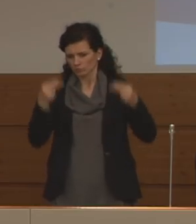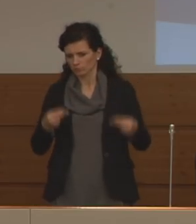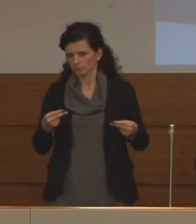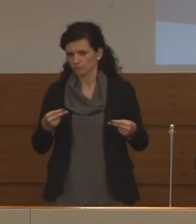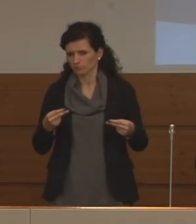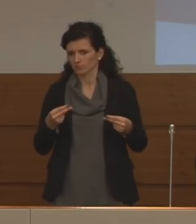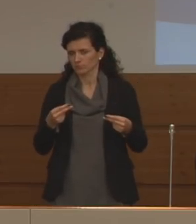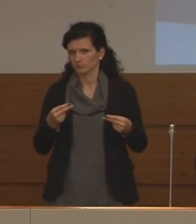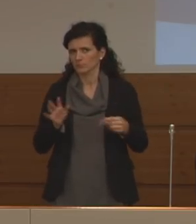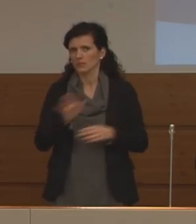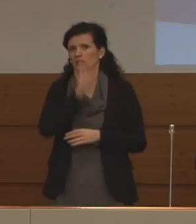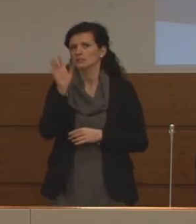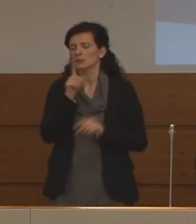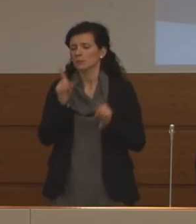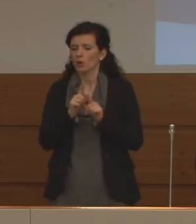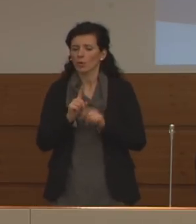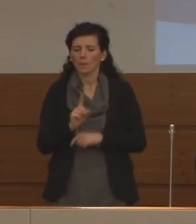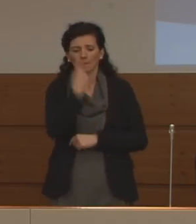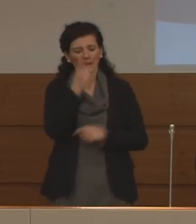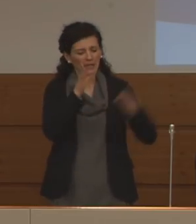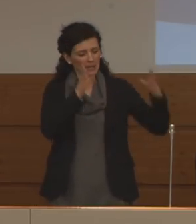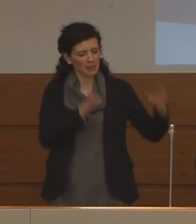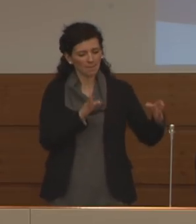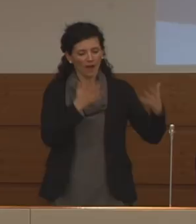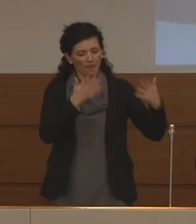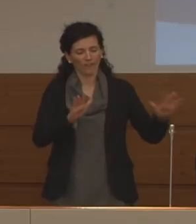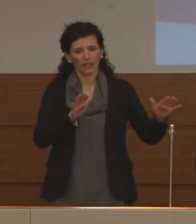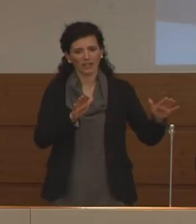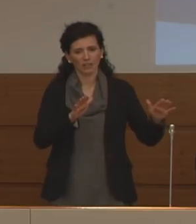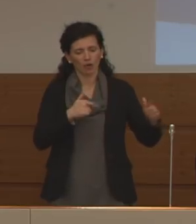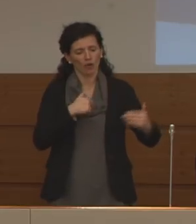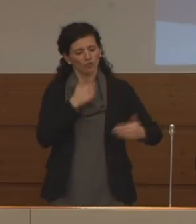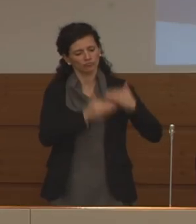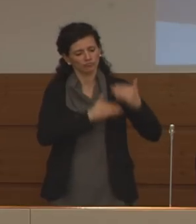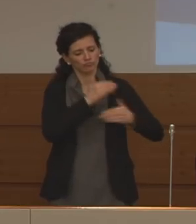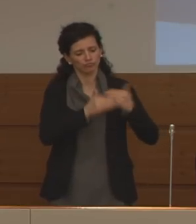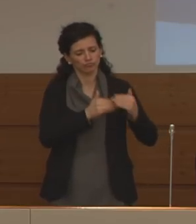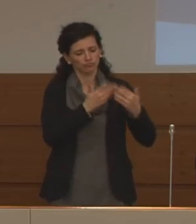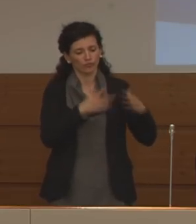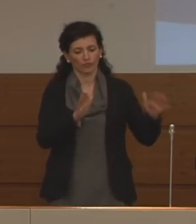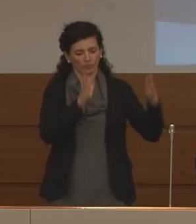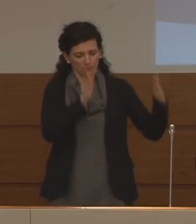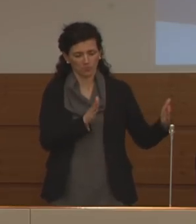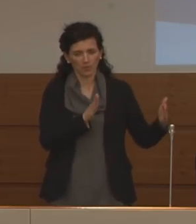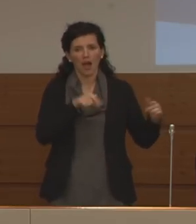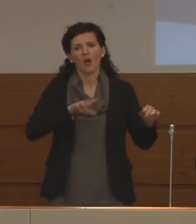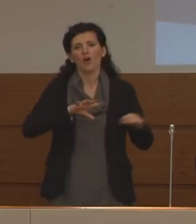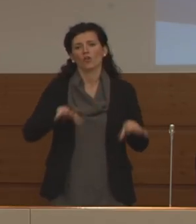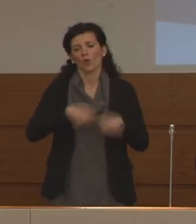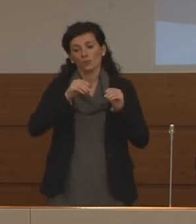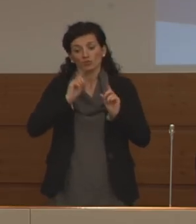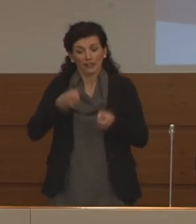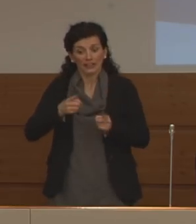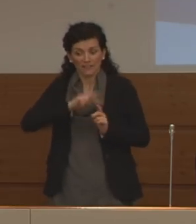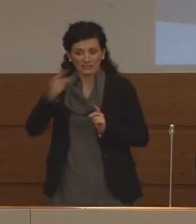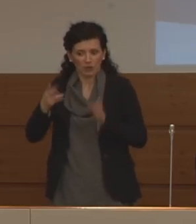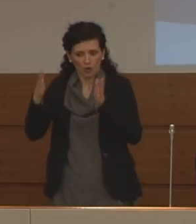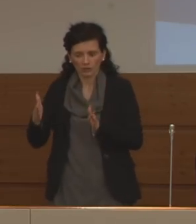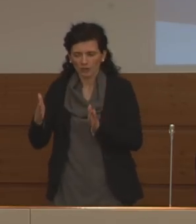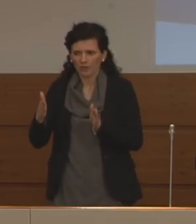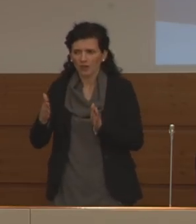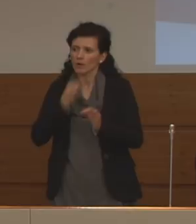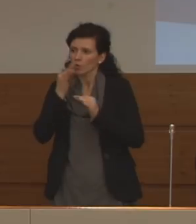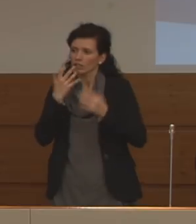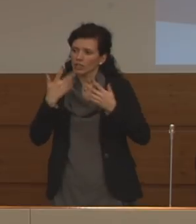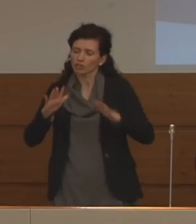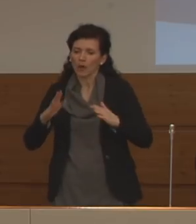una prima parte di un percorso anche dalle sue parole ci ha detto siamo arrivati come dire al massimo delle misure che potevano essere